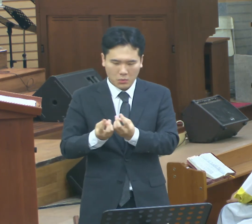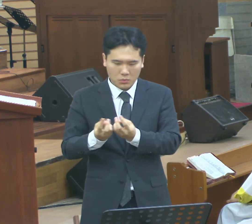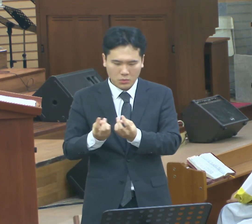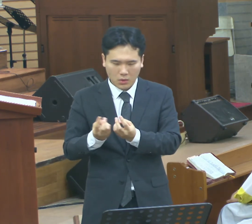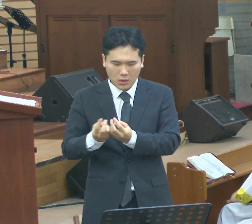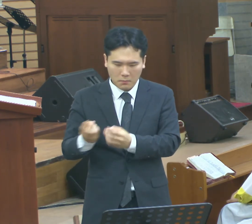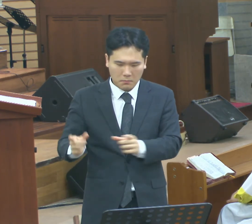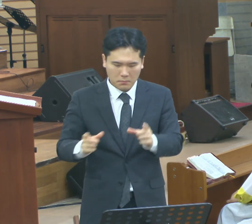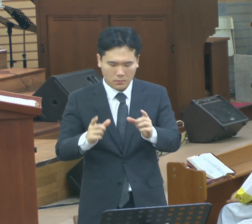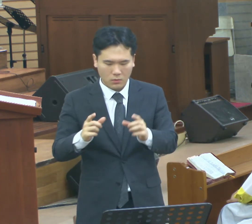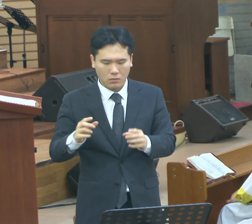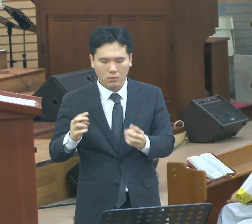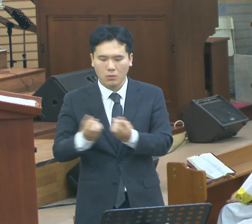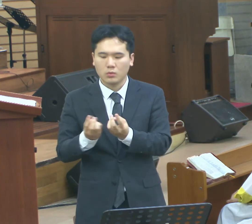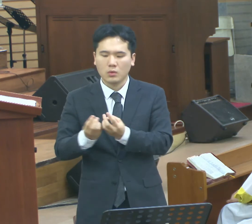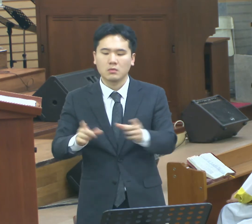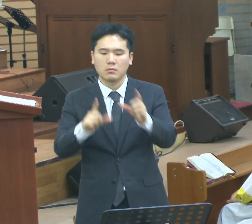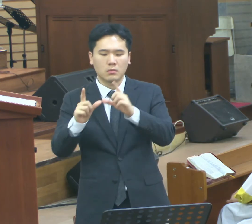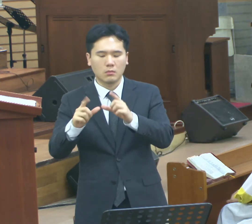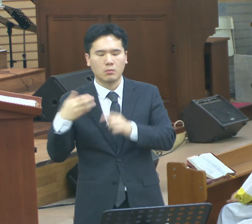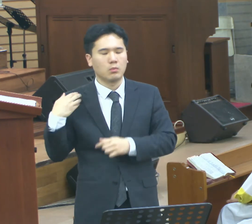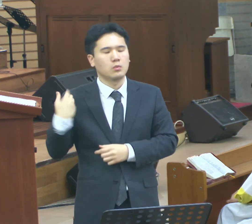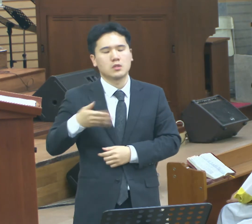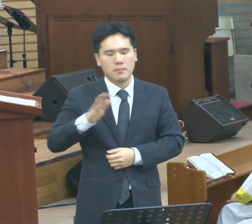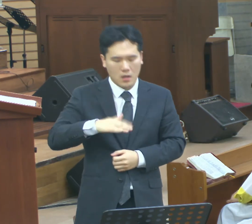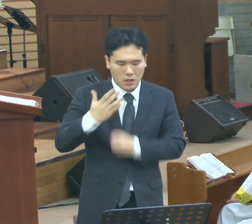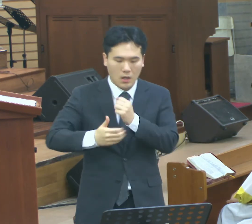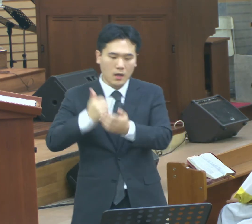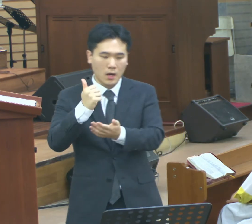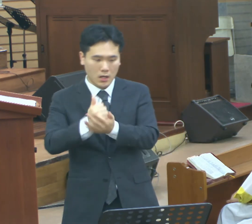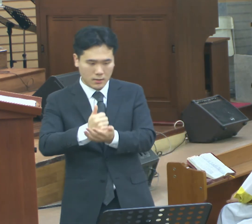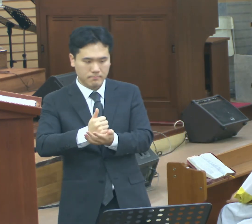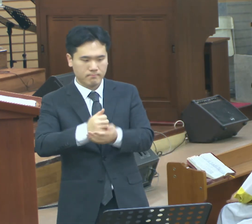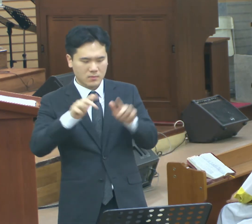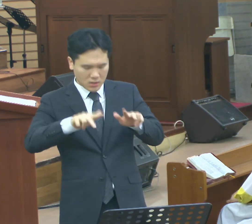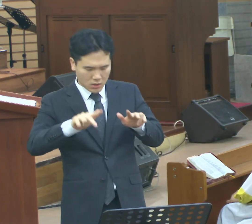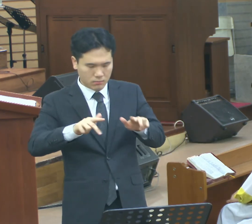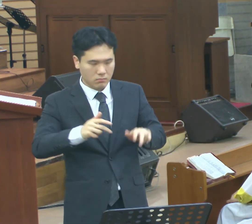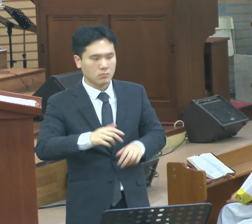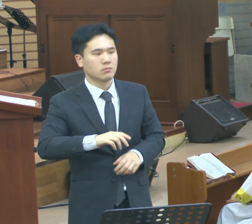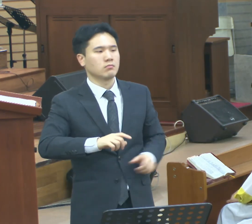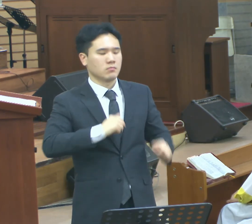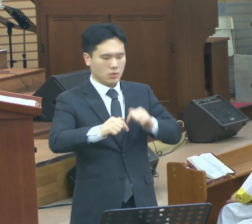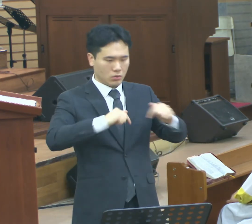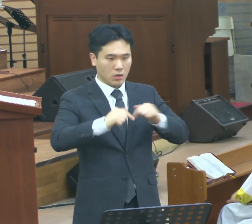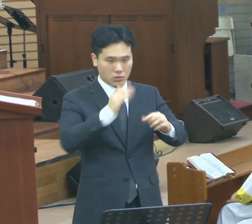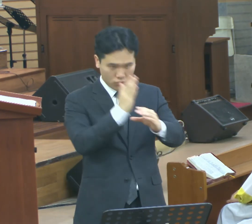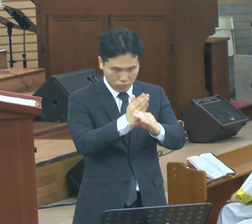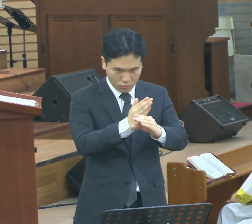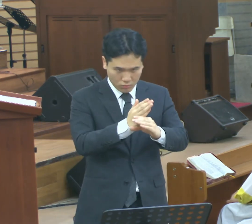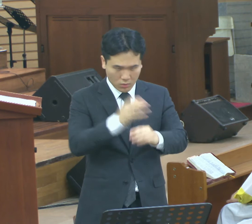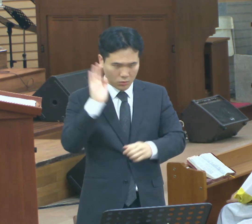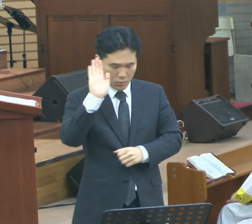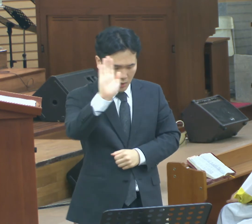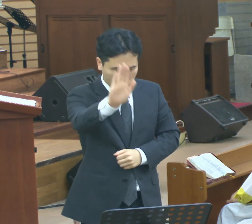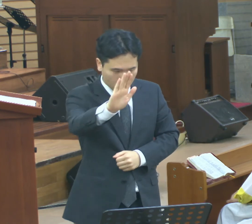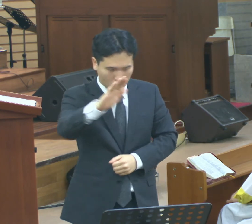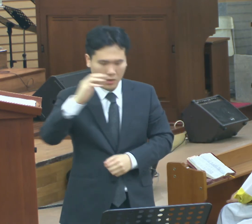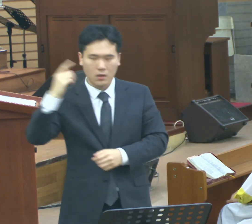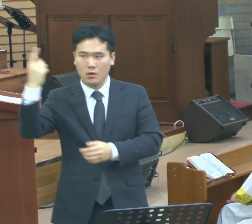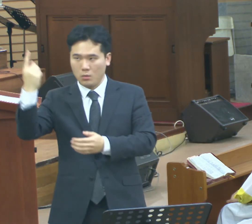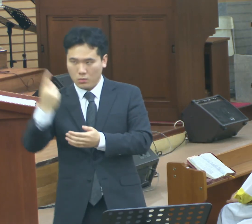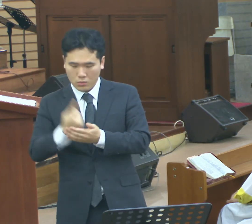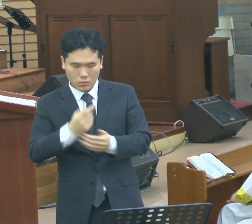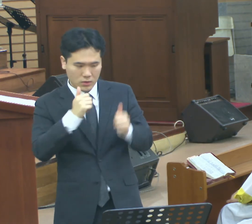하나님이 다 조절하고 계시고 하나님이 보고 계시고 하나님이 때마다 심판하시고 마지막 심판까지 하나님이 하실